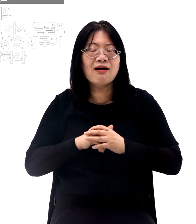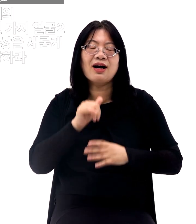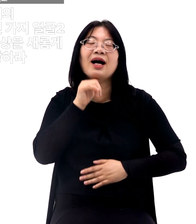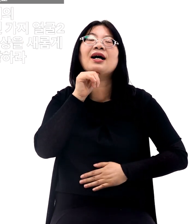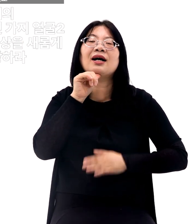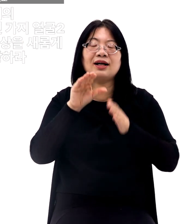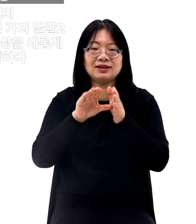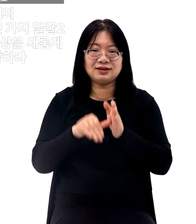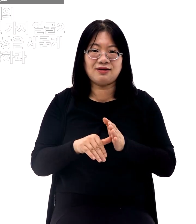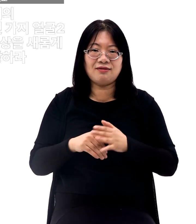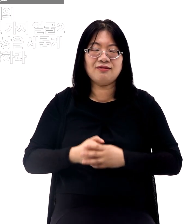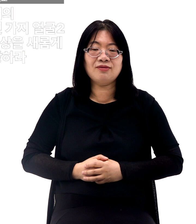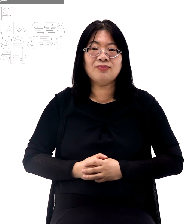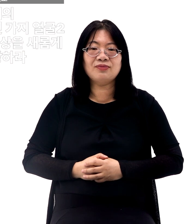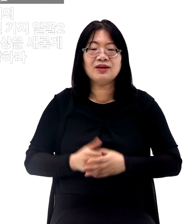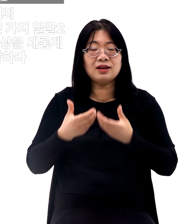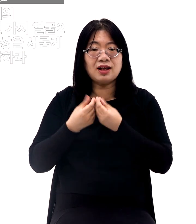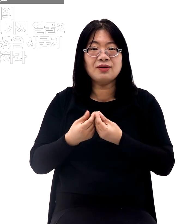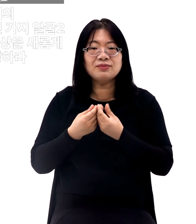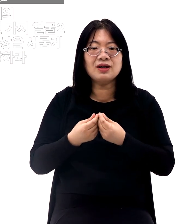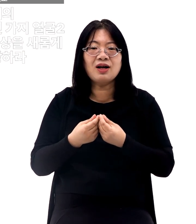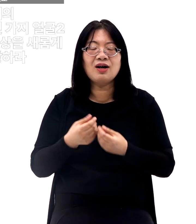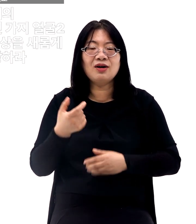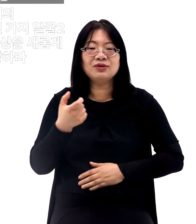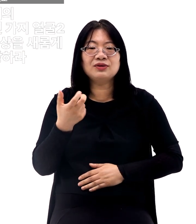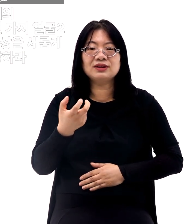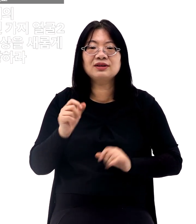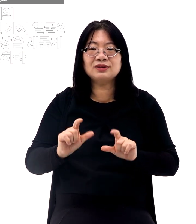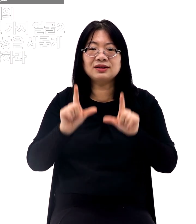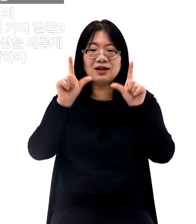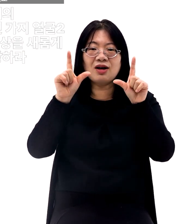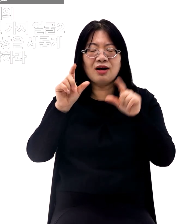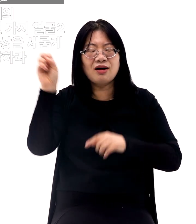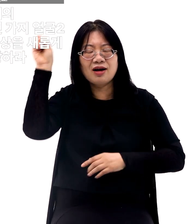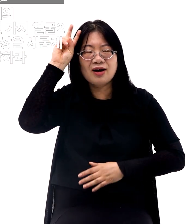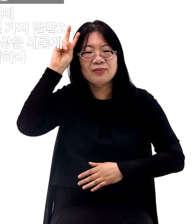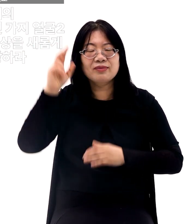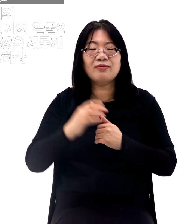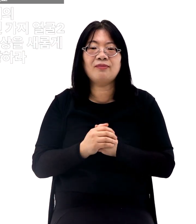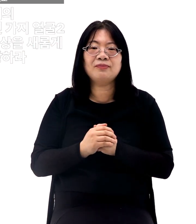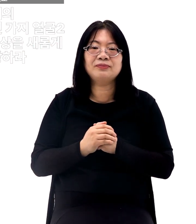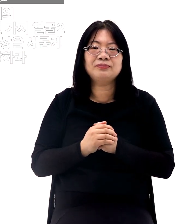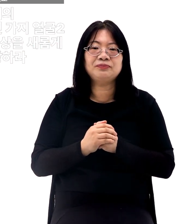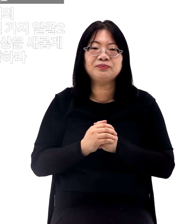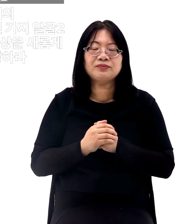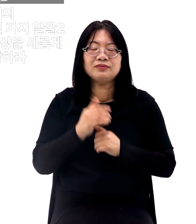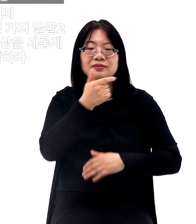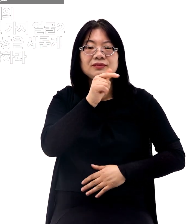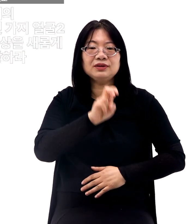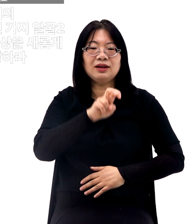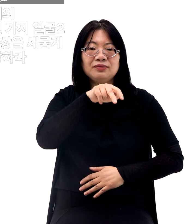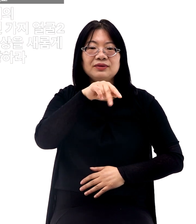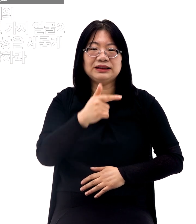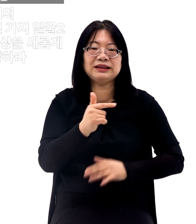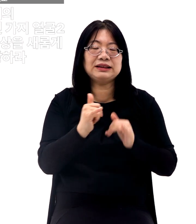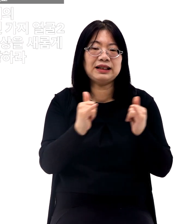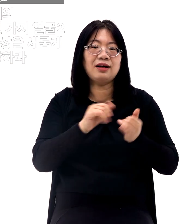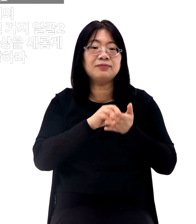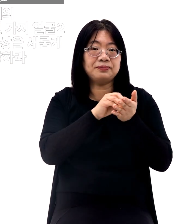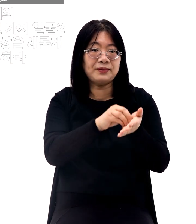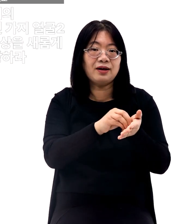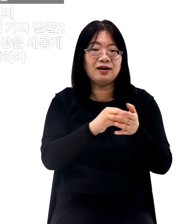가난했던 시절에 예를 들면 60, 70년대 갑자기 남진이라는 인물이 등장을